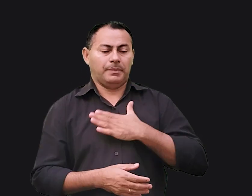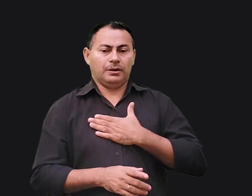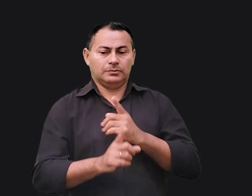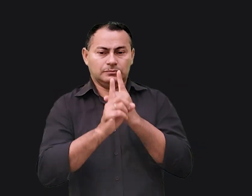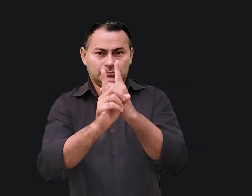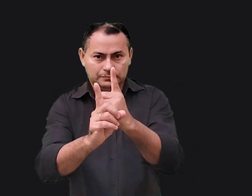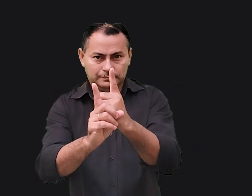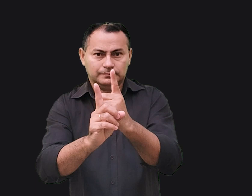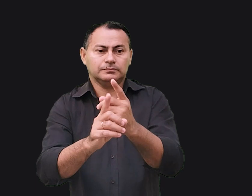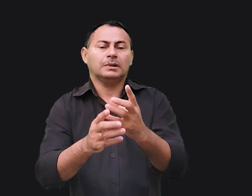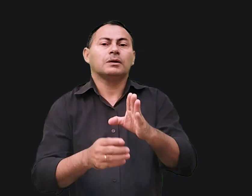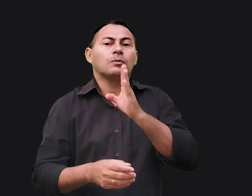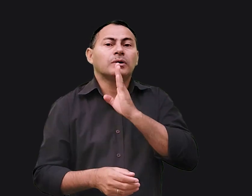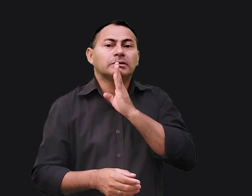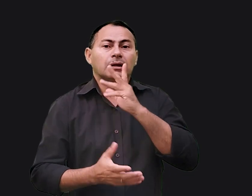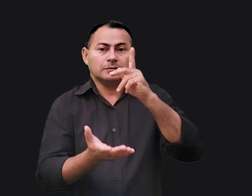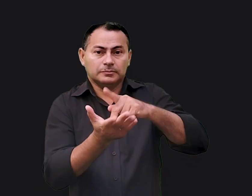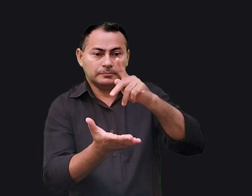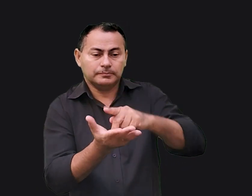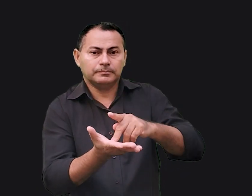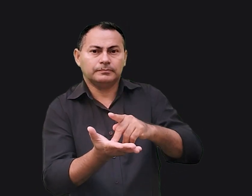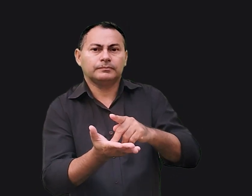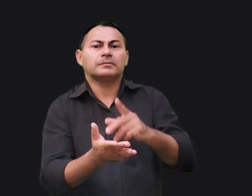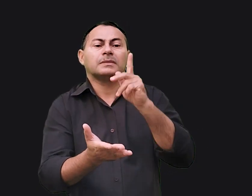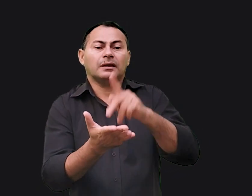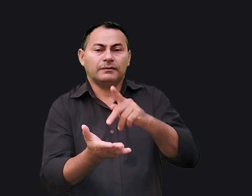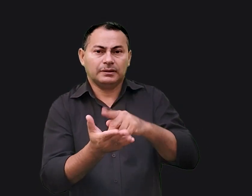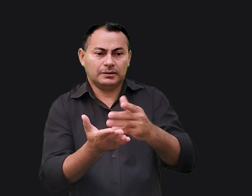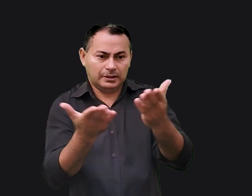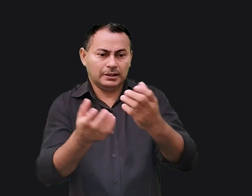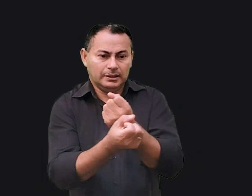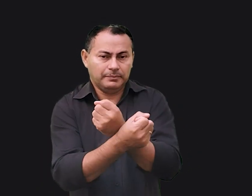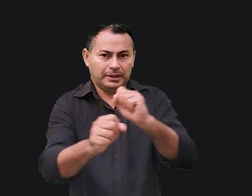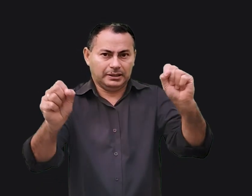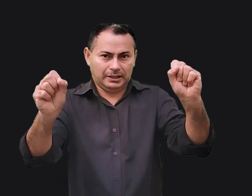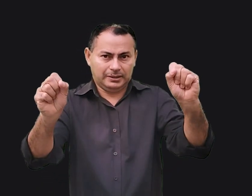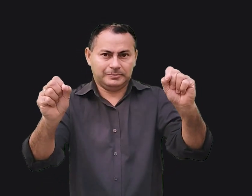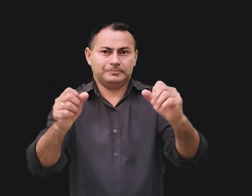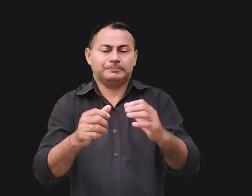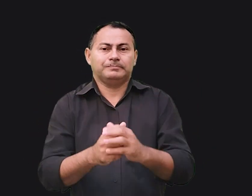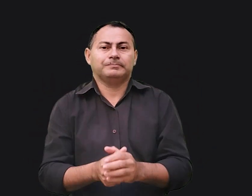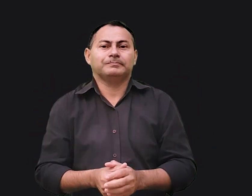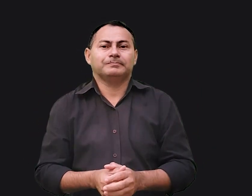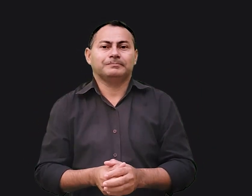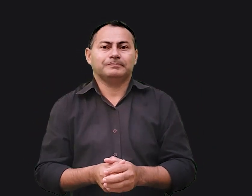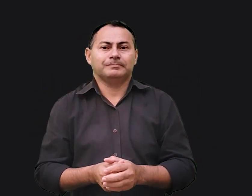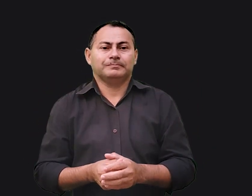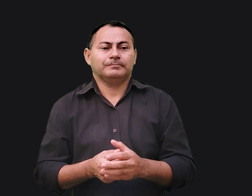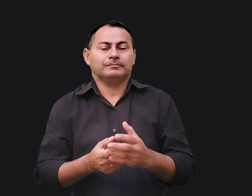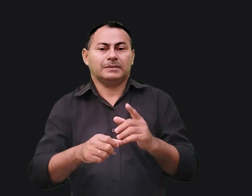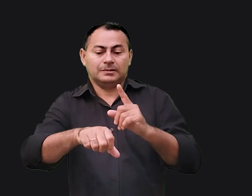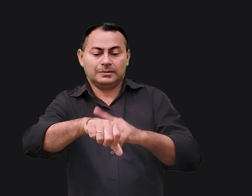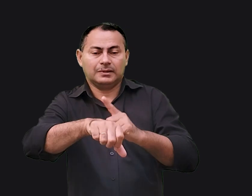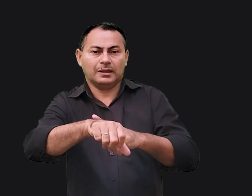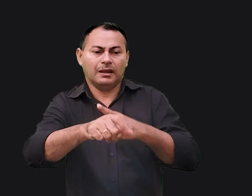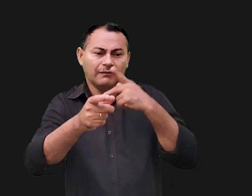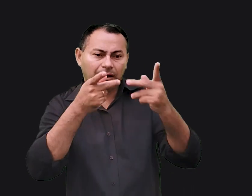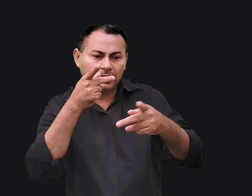meus discípulos, e conhecerão a verdade, e a verdade vos libertará. A essa altura eles